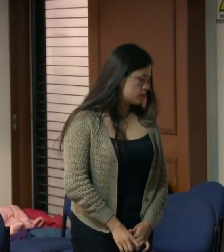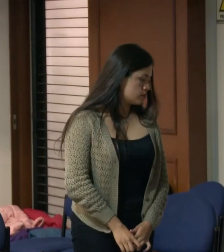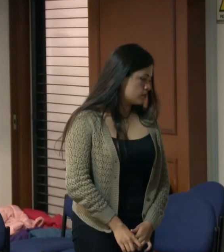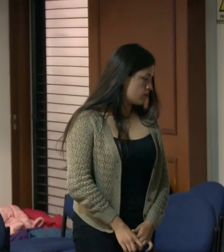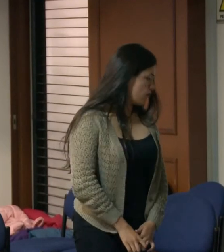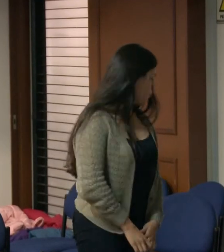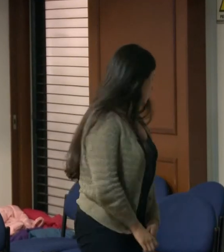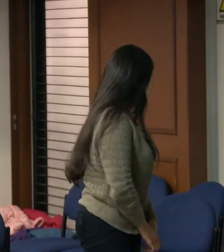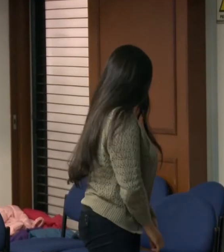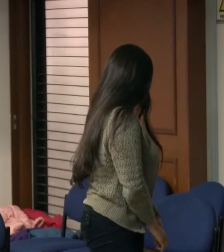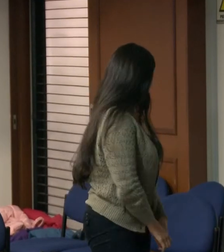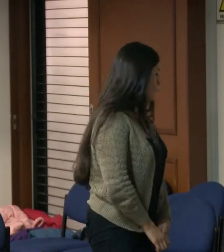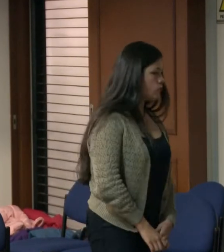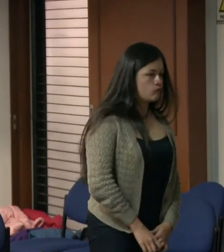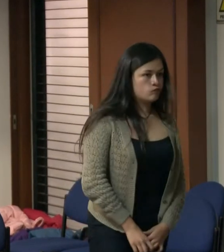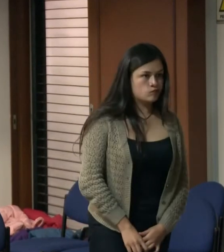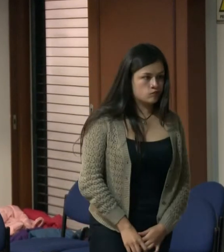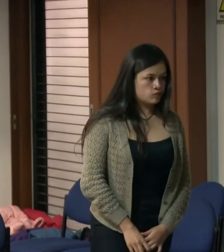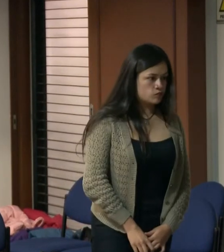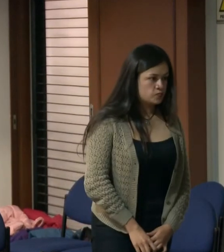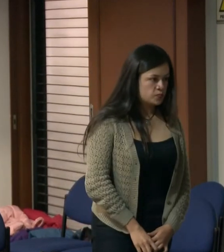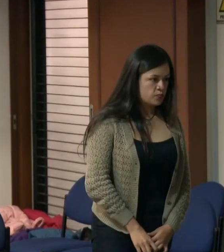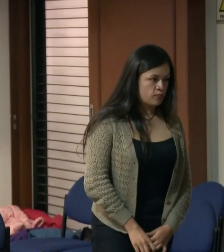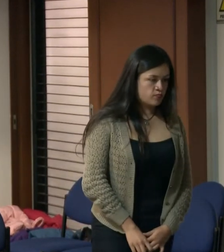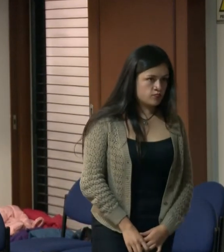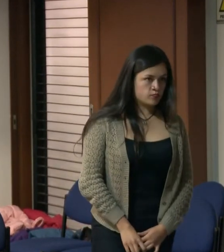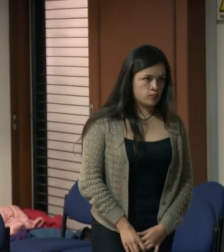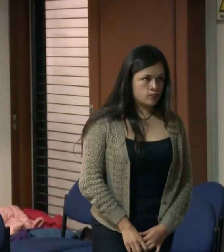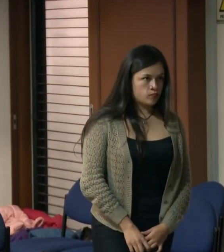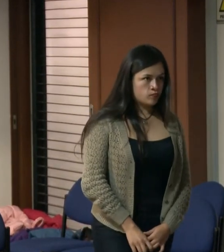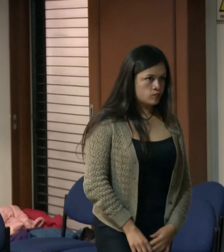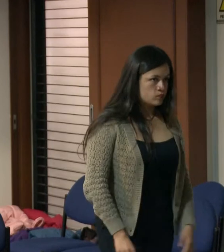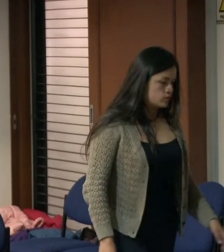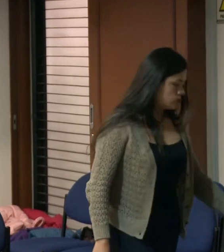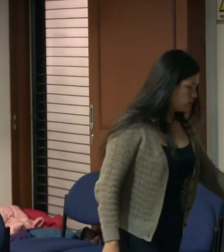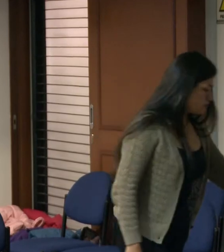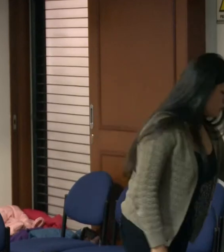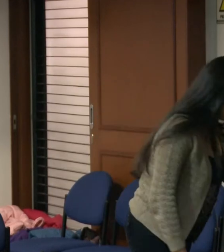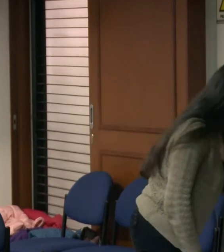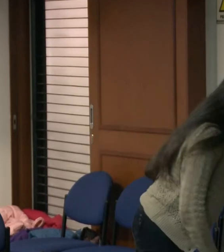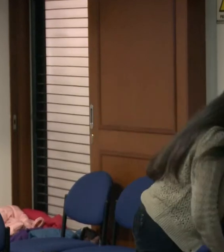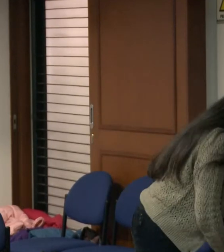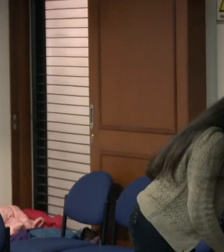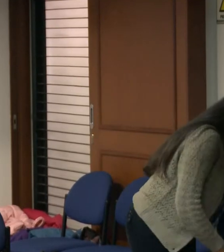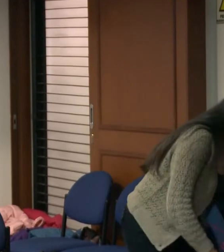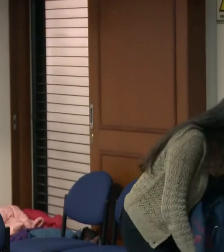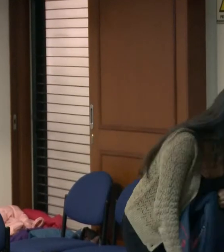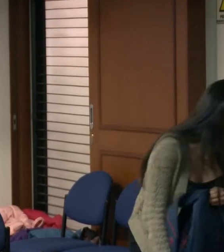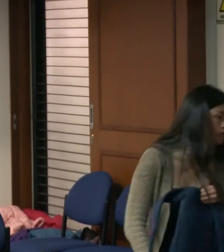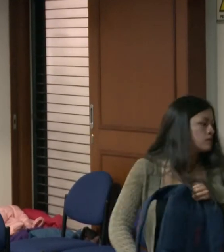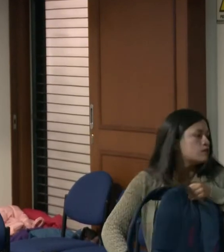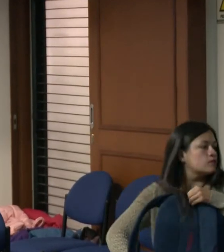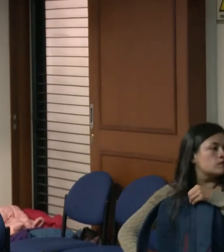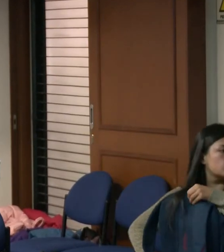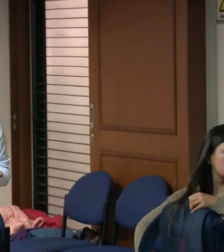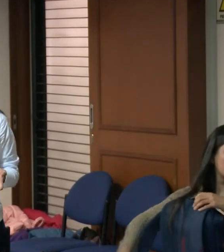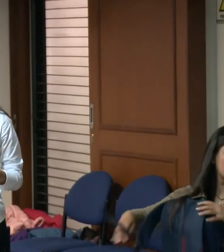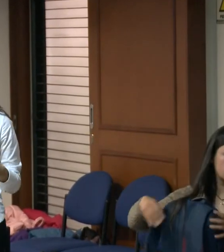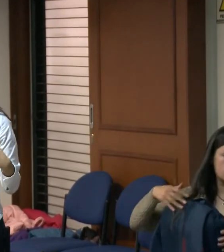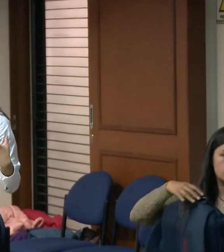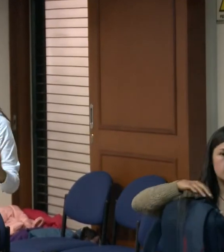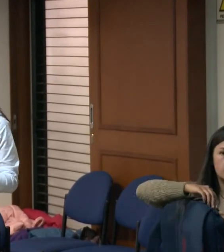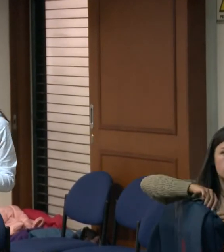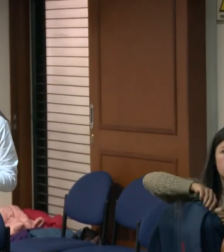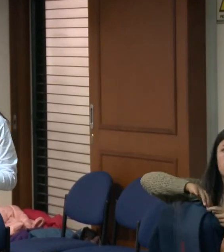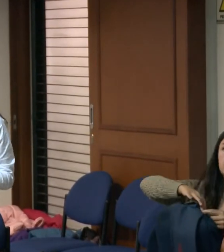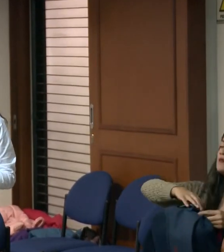De esta manera se trabajó de manera simultánea. Con las concepciones se trató de que se cuestionaran un poco sobre